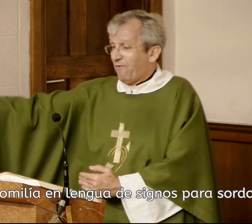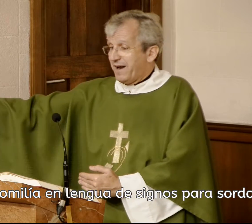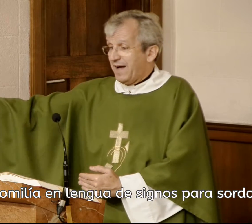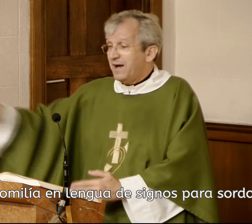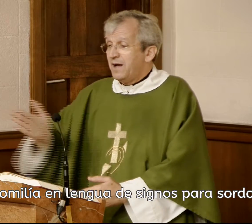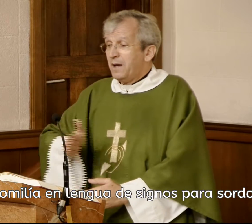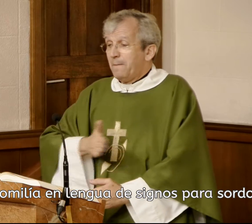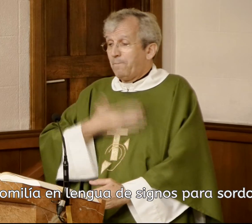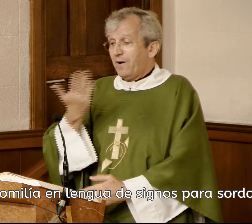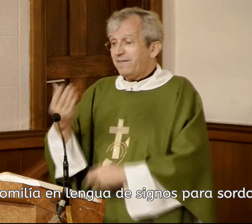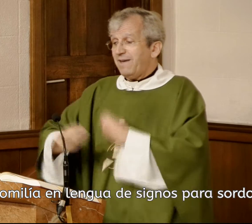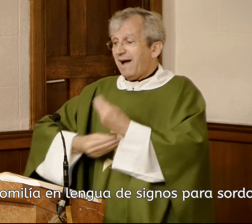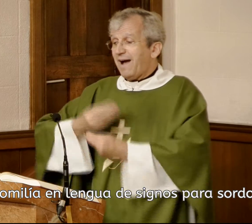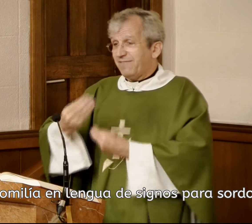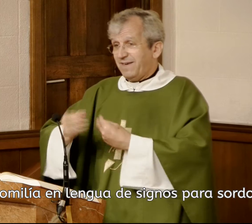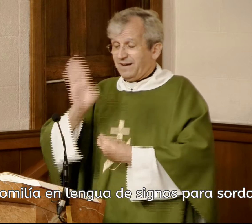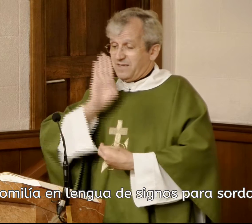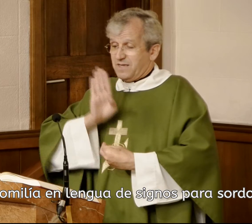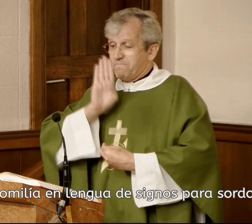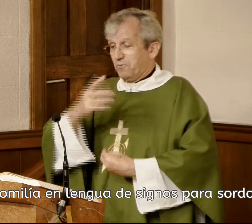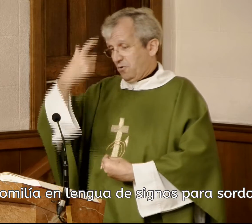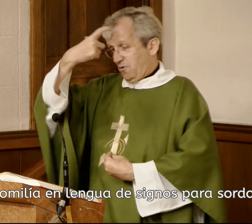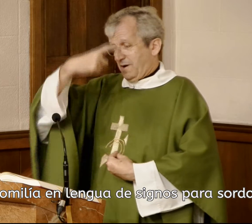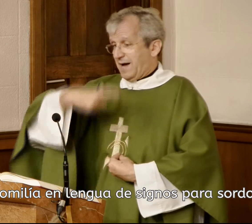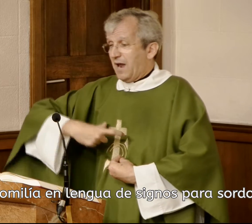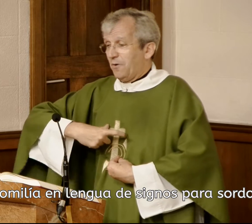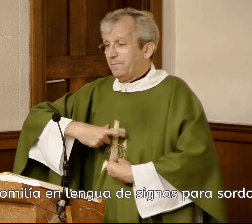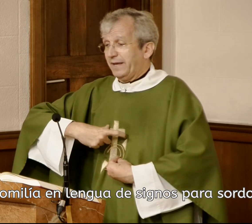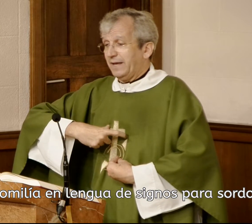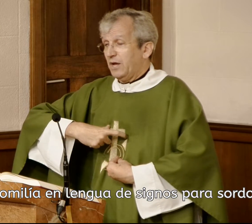fuera puede hacer impuro al hombre.